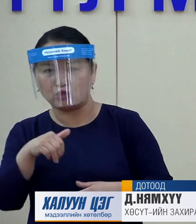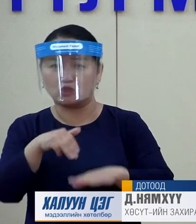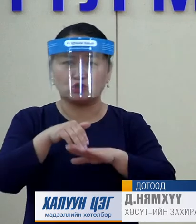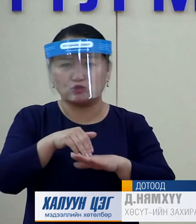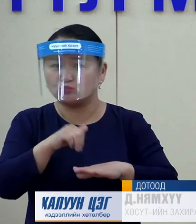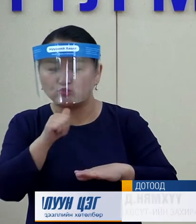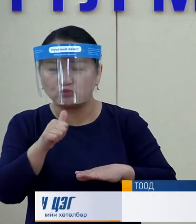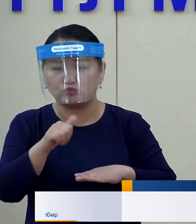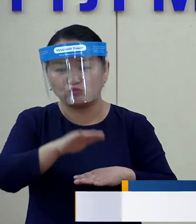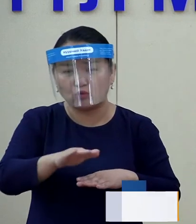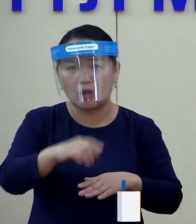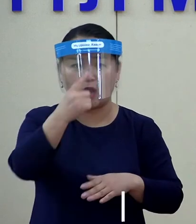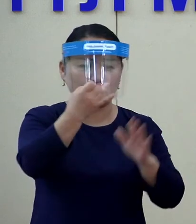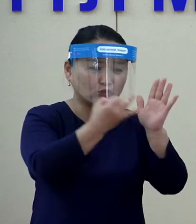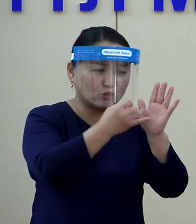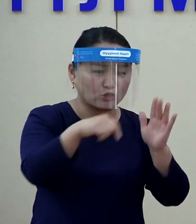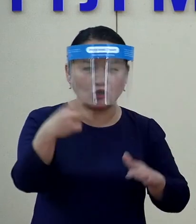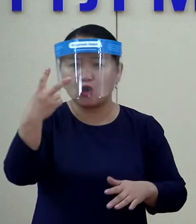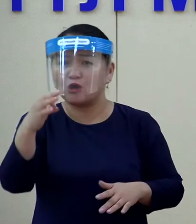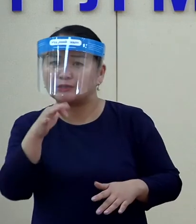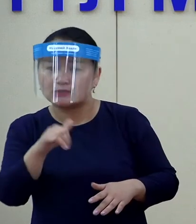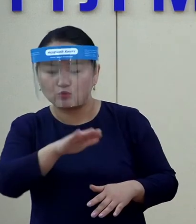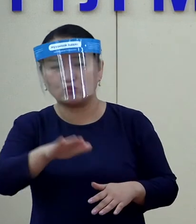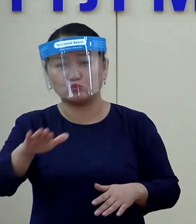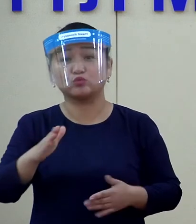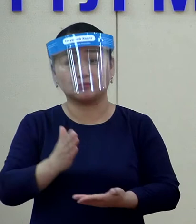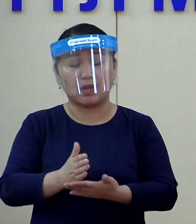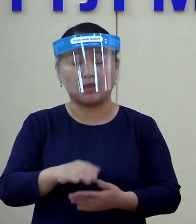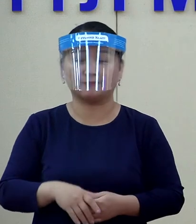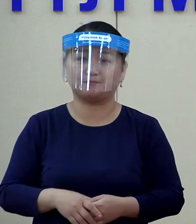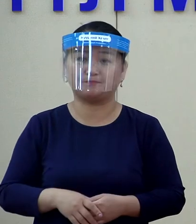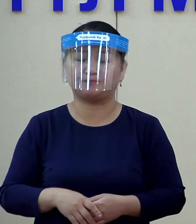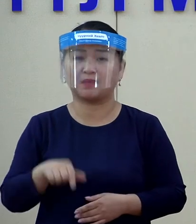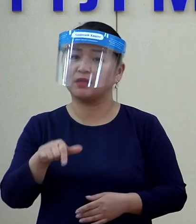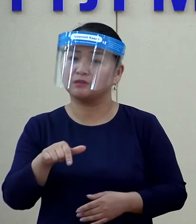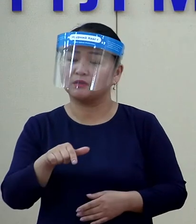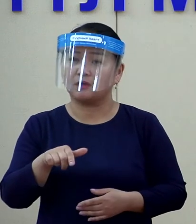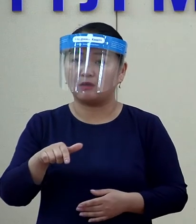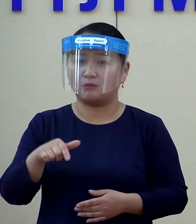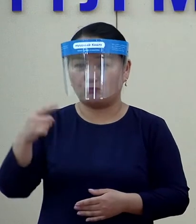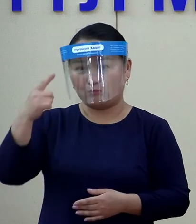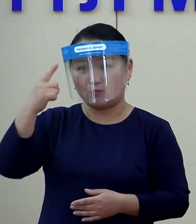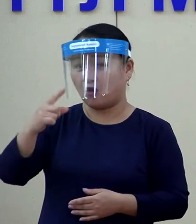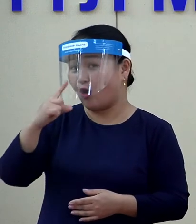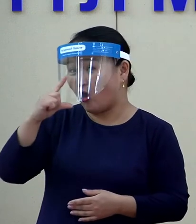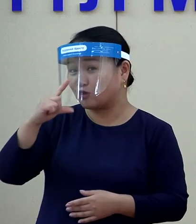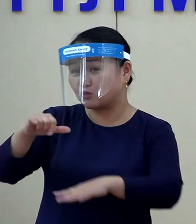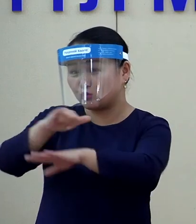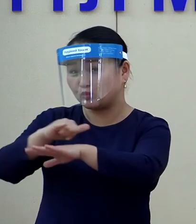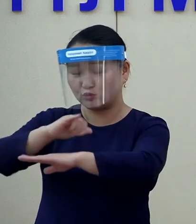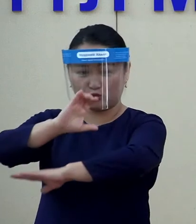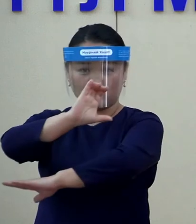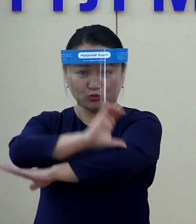хүүхдүүд 17-20 гарах настай ийм хүүхдүүд байна. Тэгээ эдгээр маань бол тэндээ нөгөө